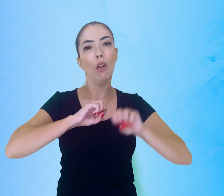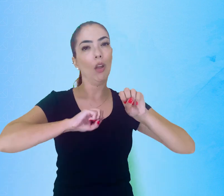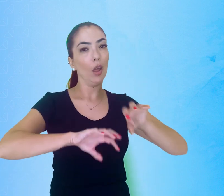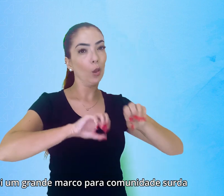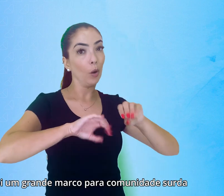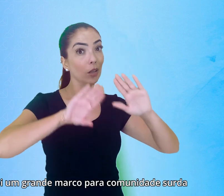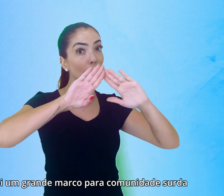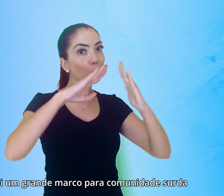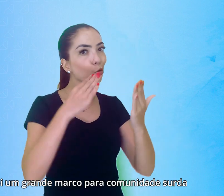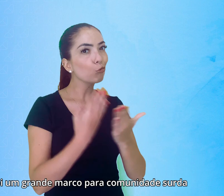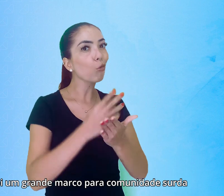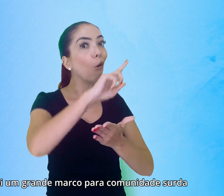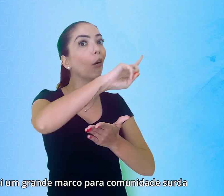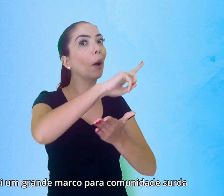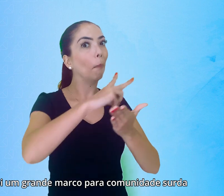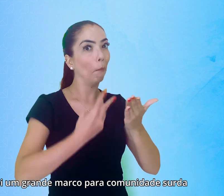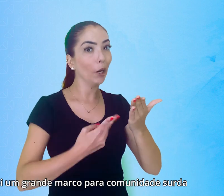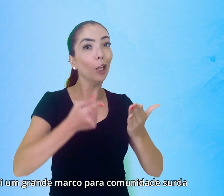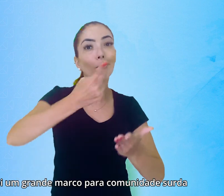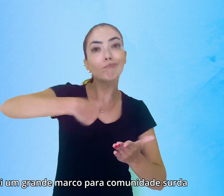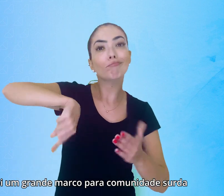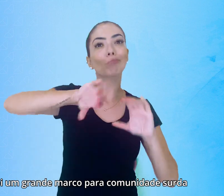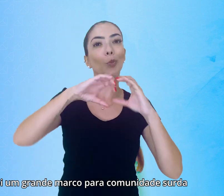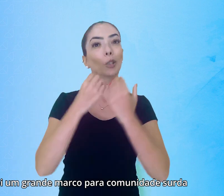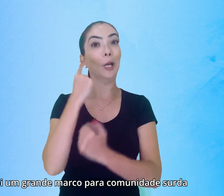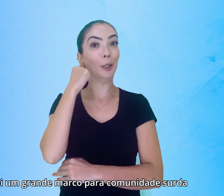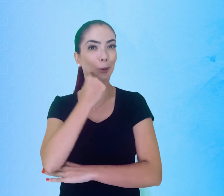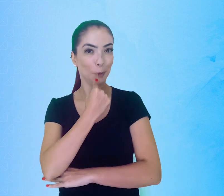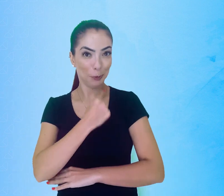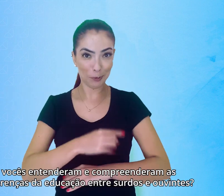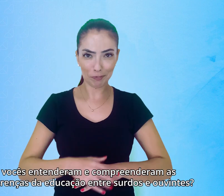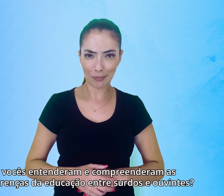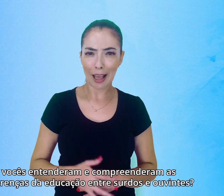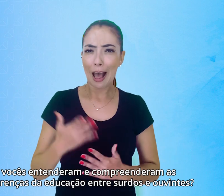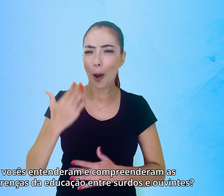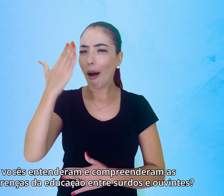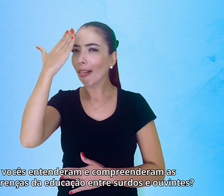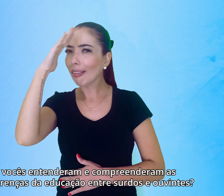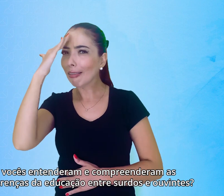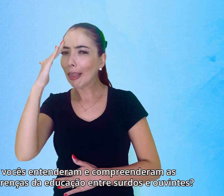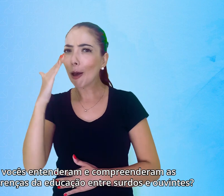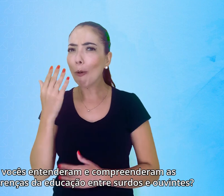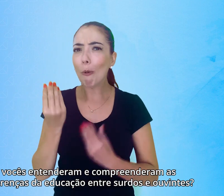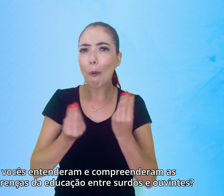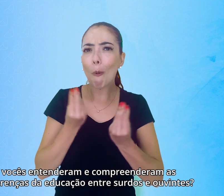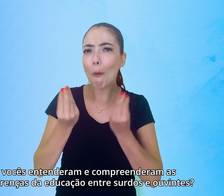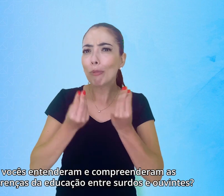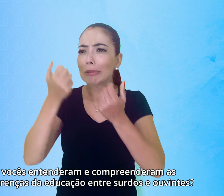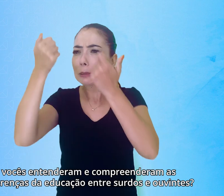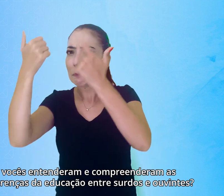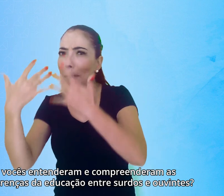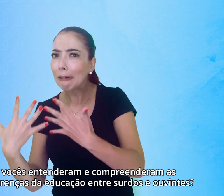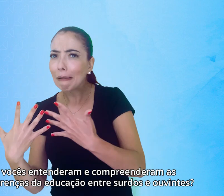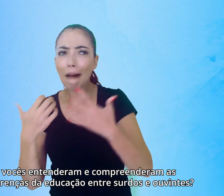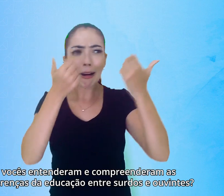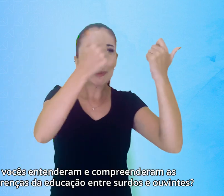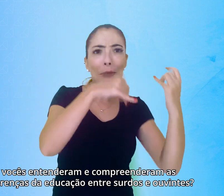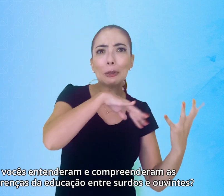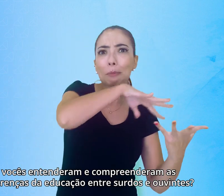Foi um grande marco para a comunidade surda. Vocês entenderam, compreenderam as diferenças de educação de surdos e